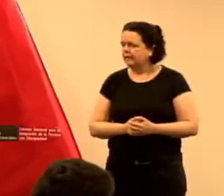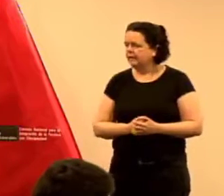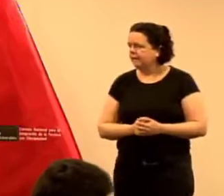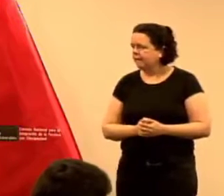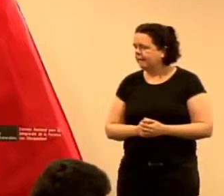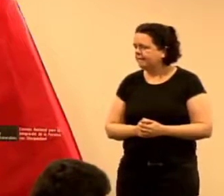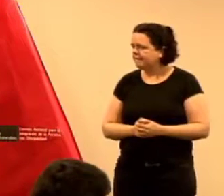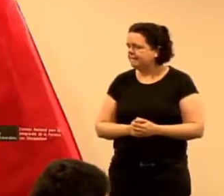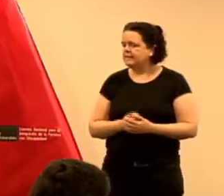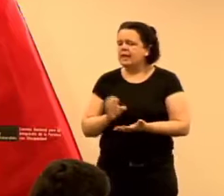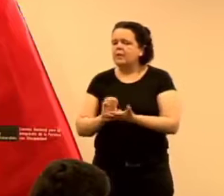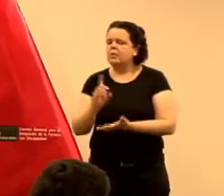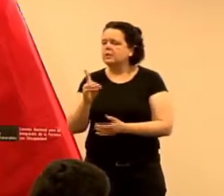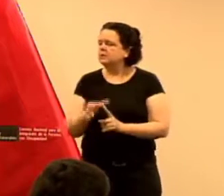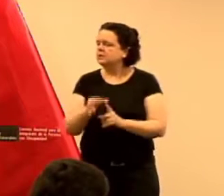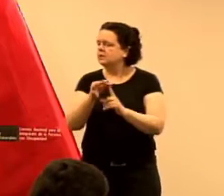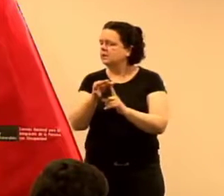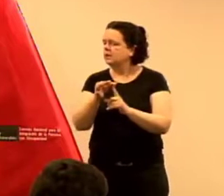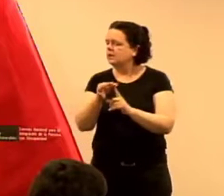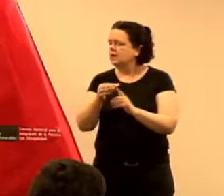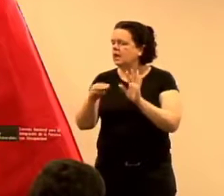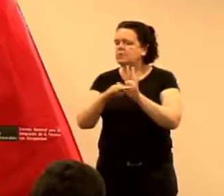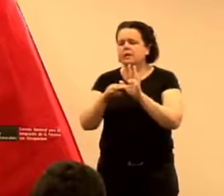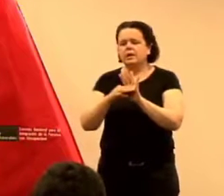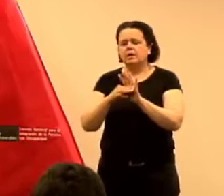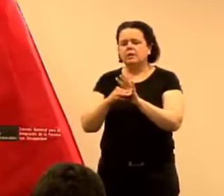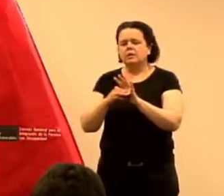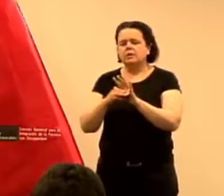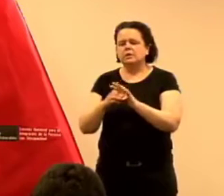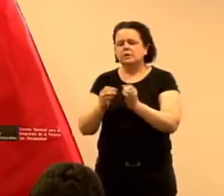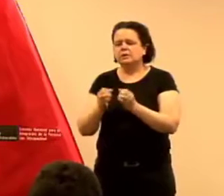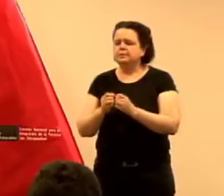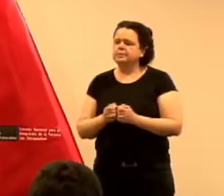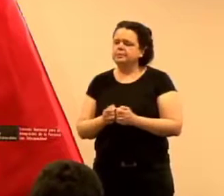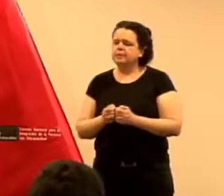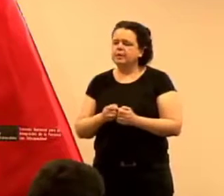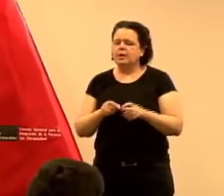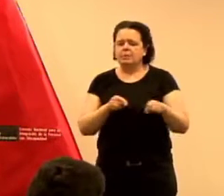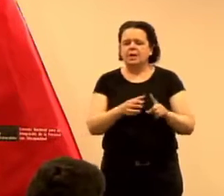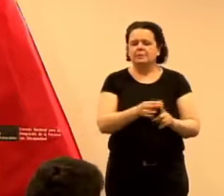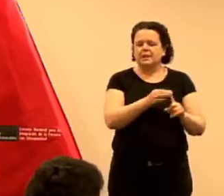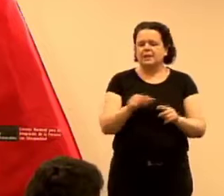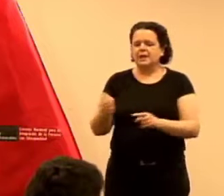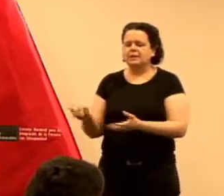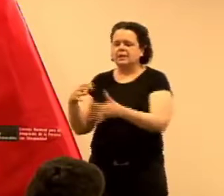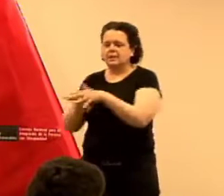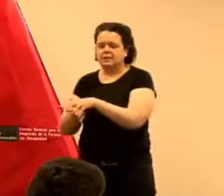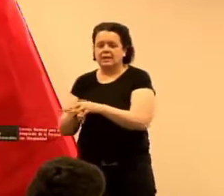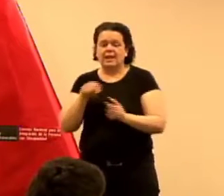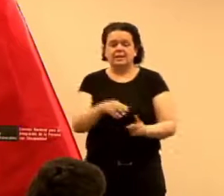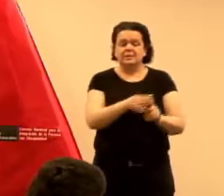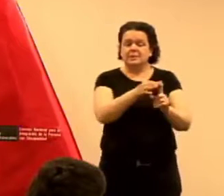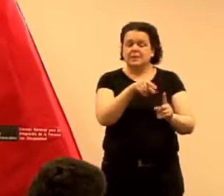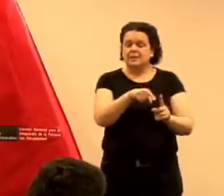contraposición entre la educación especial, el modelo de educación especial y el modelo de educación inclusiva. La educación especial se refiere